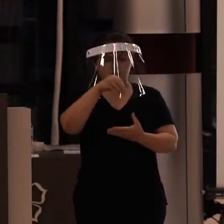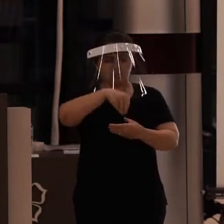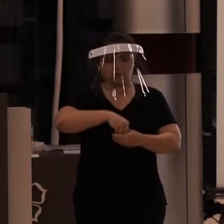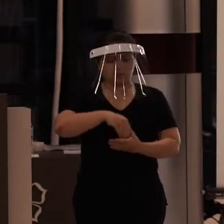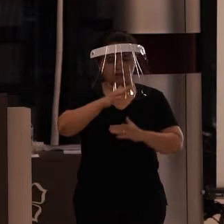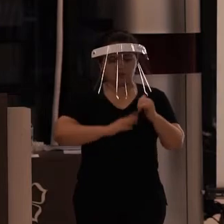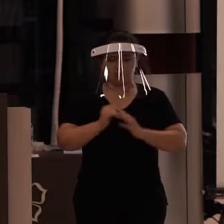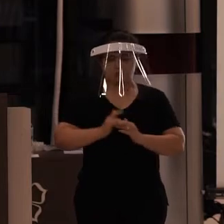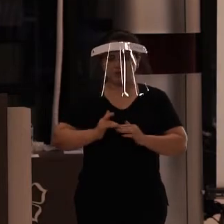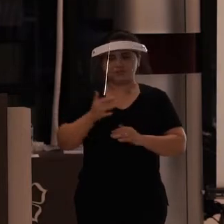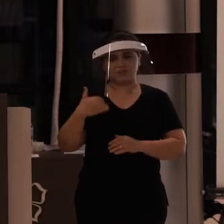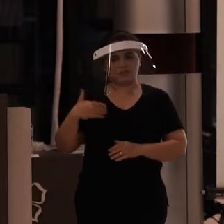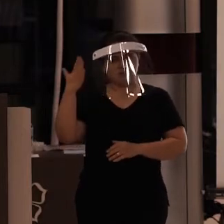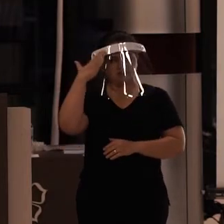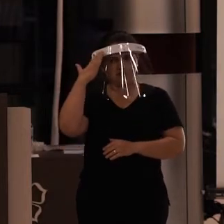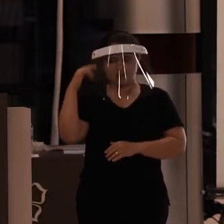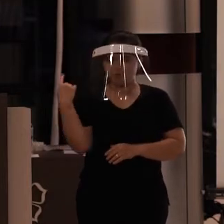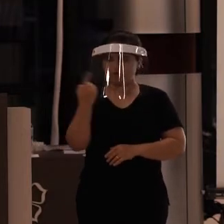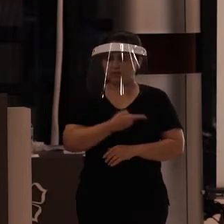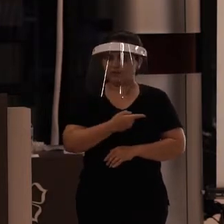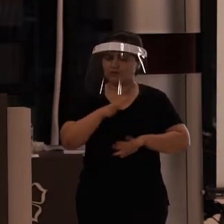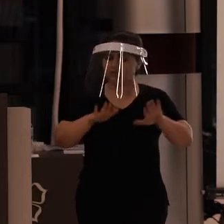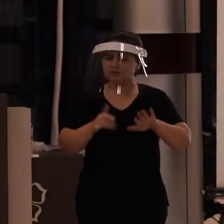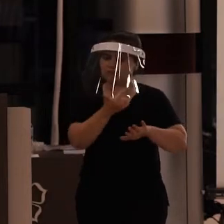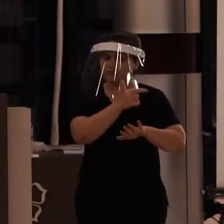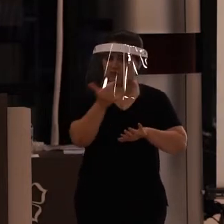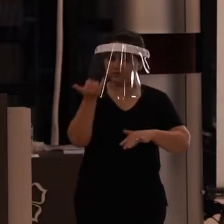sabe que nem sempre nós temos essas informações.